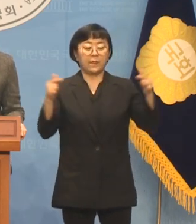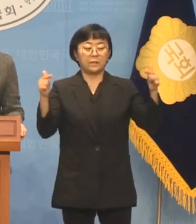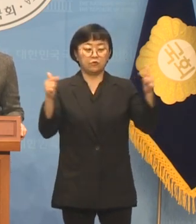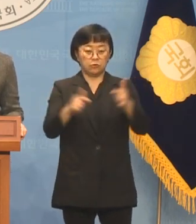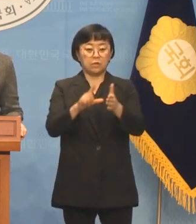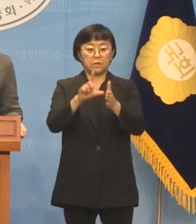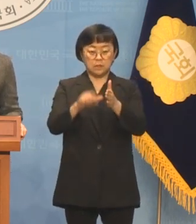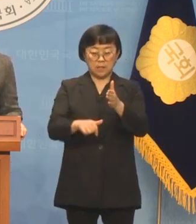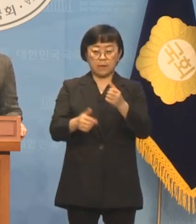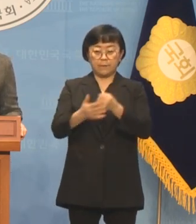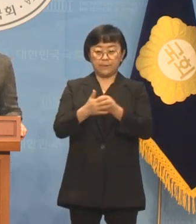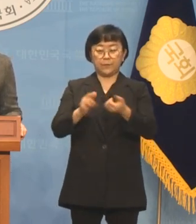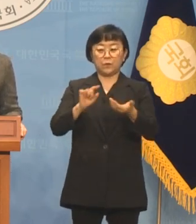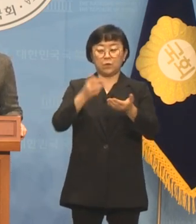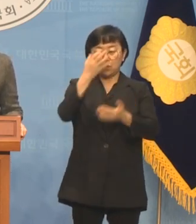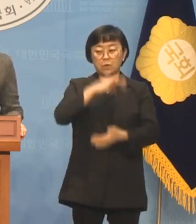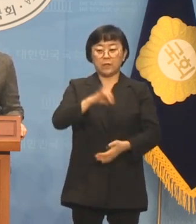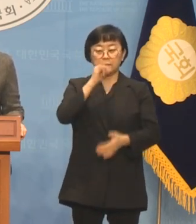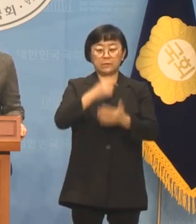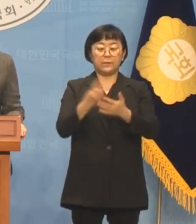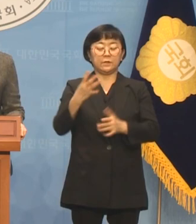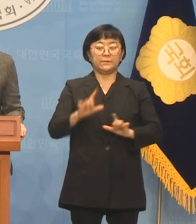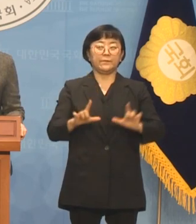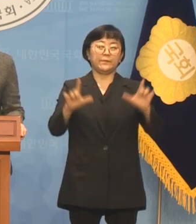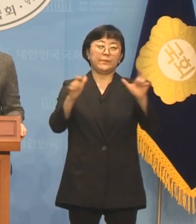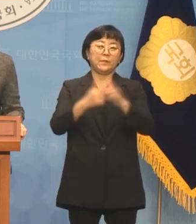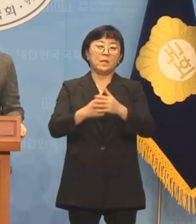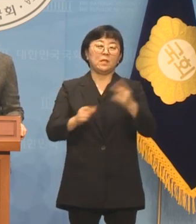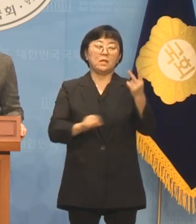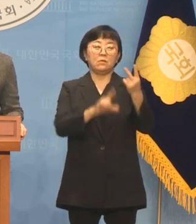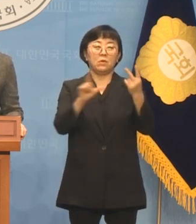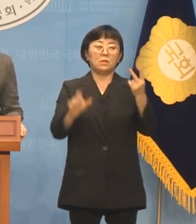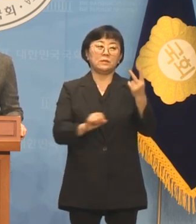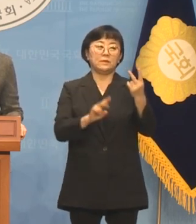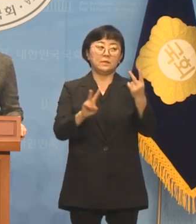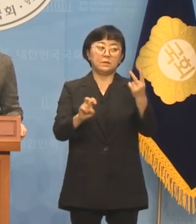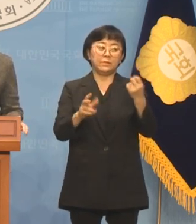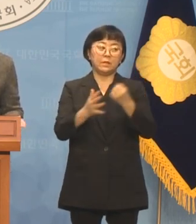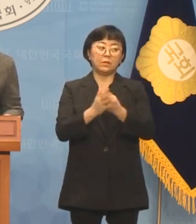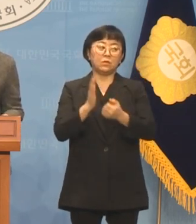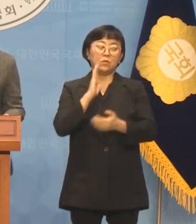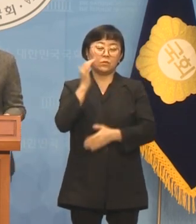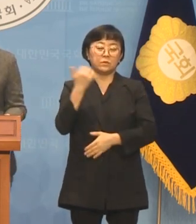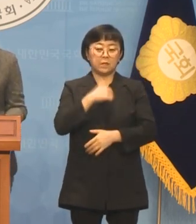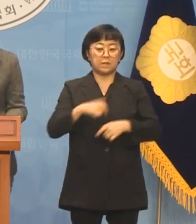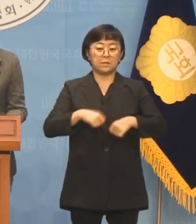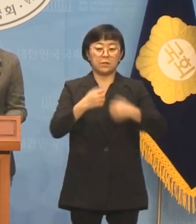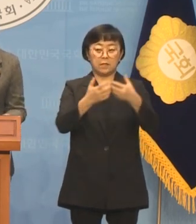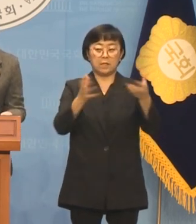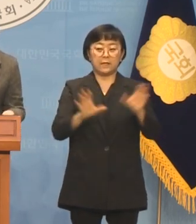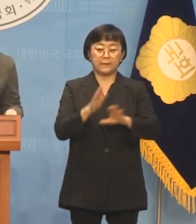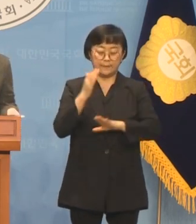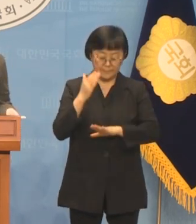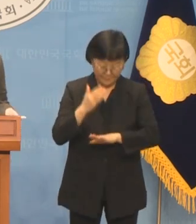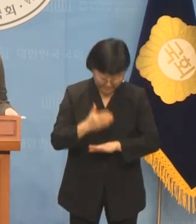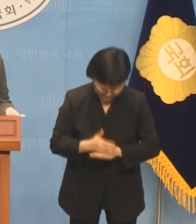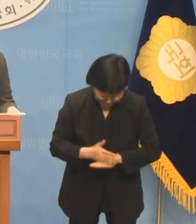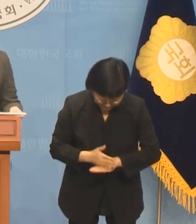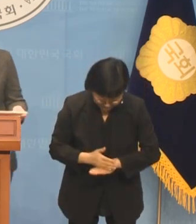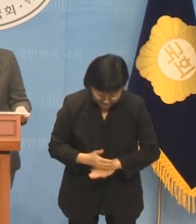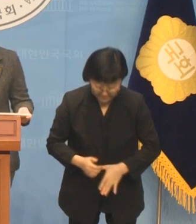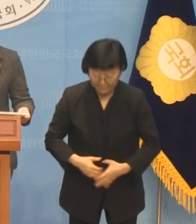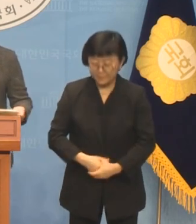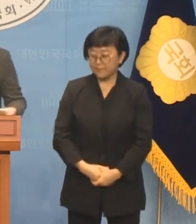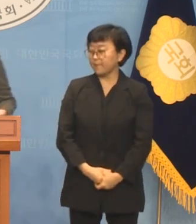역시 나타날 것입니다. 2024년 2월 22일 녹색정의당. 네, 감사합니다.